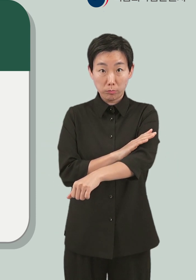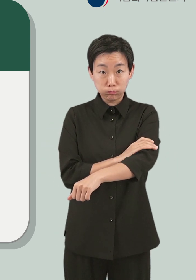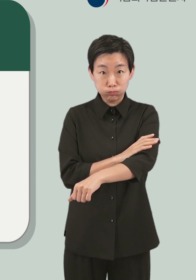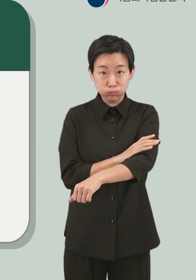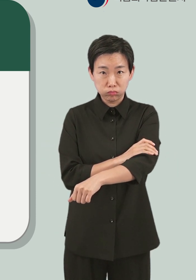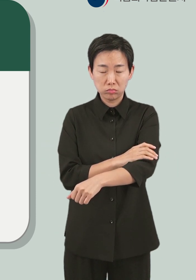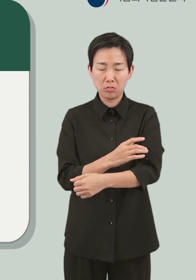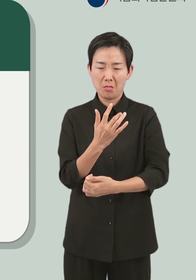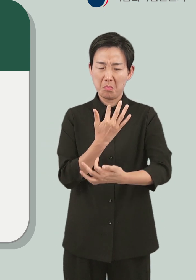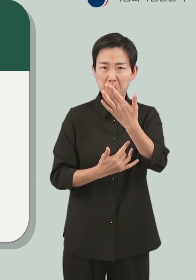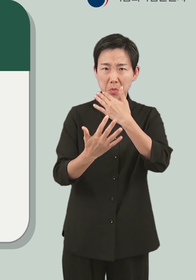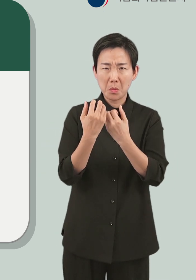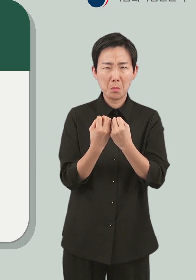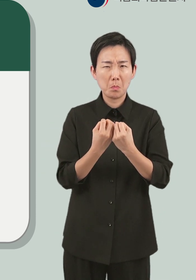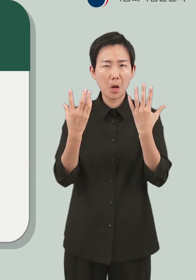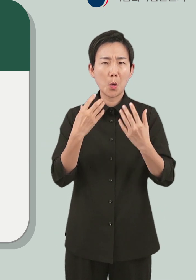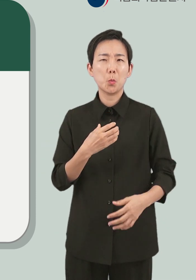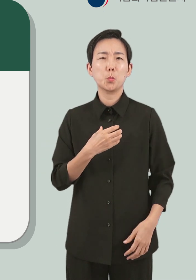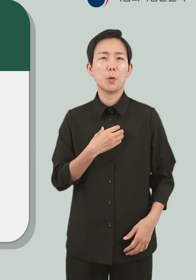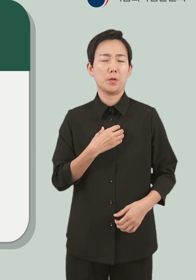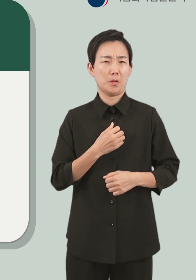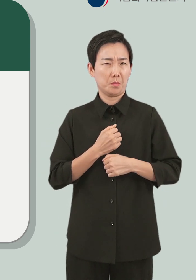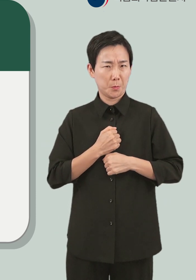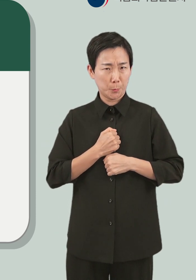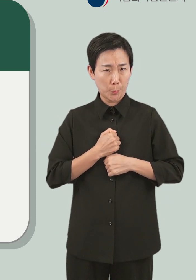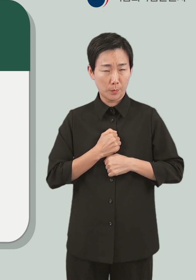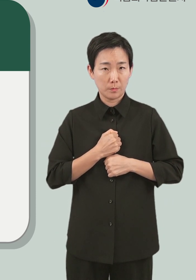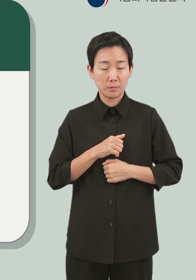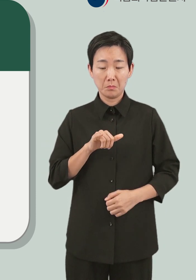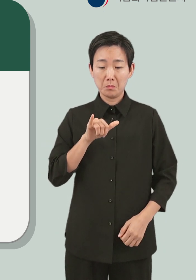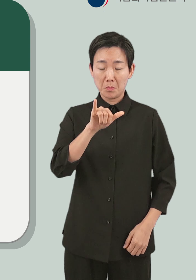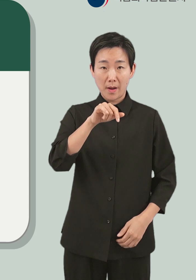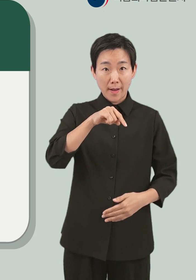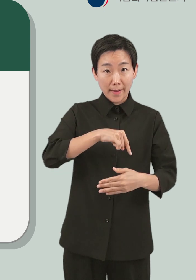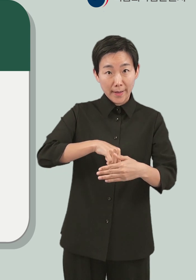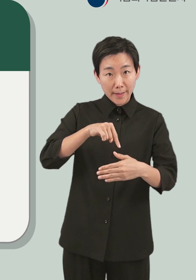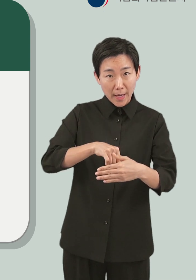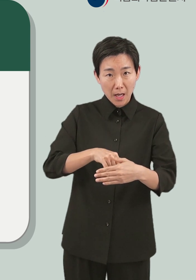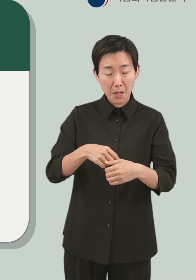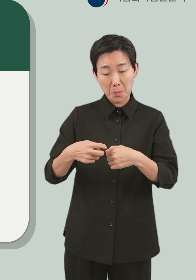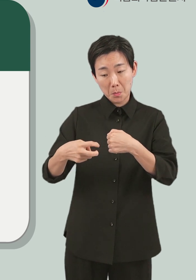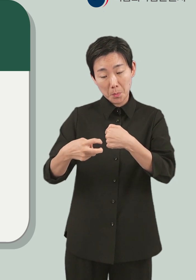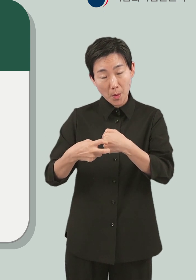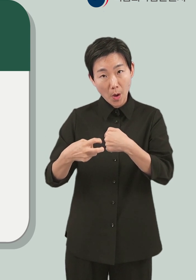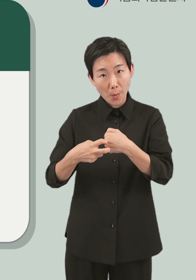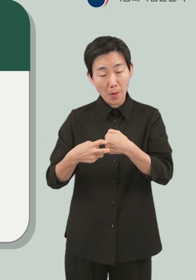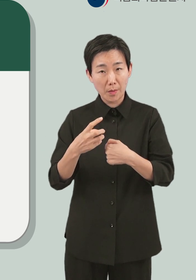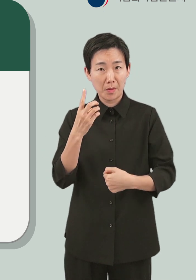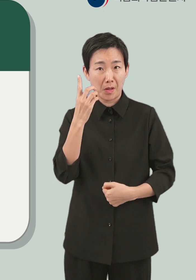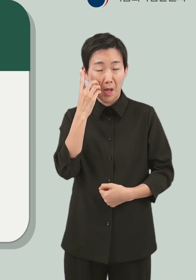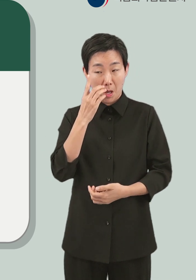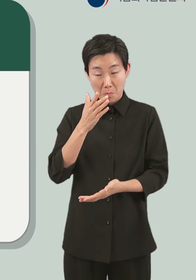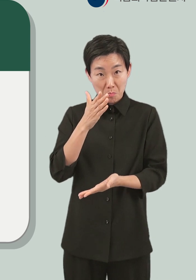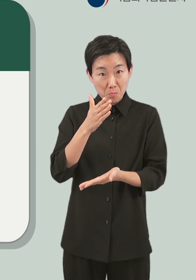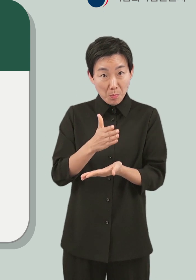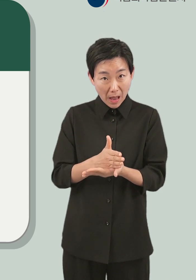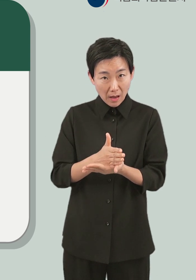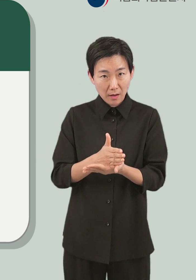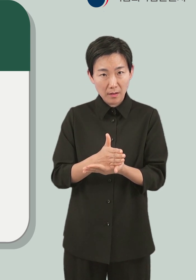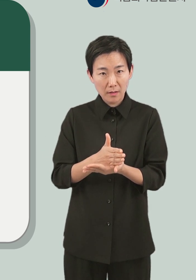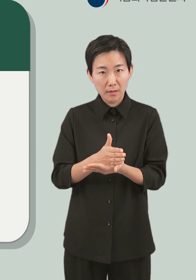환경에서는 화재나 폭발 위험이 있으므로 사용하지 않습니다. 비행기 내부, 병원 등 무선기기 사용이 제한된